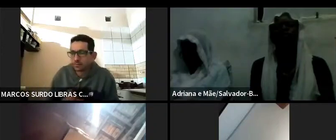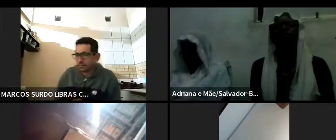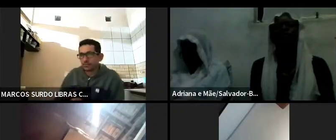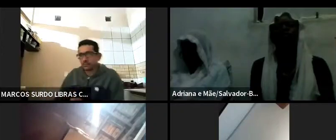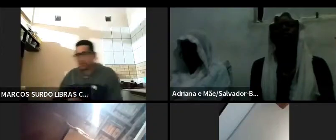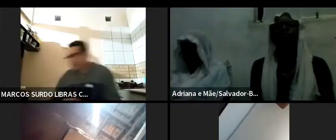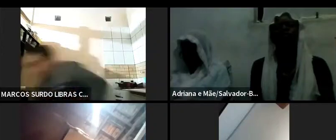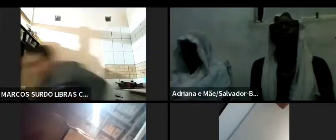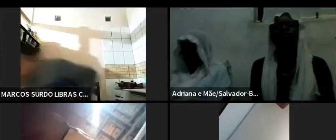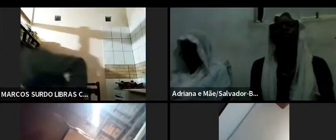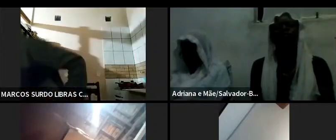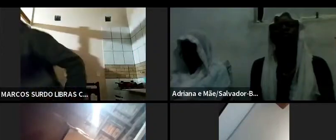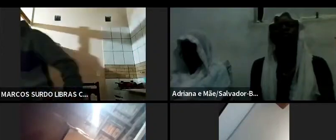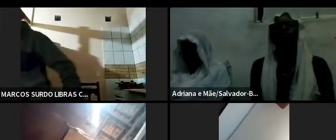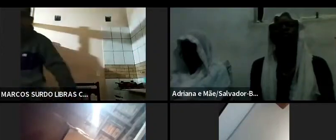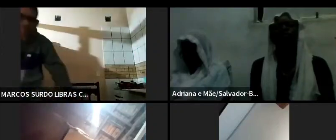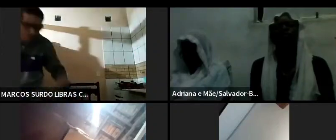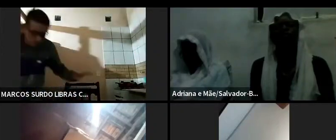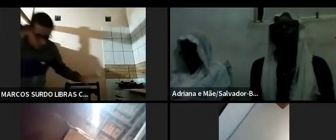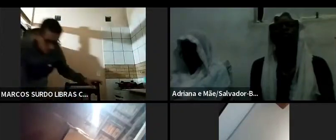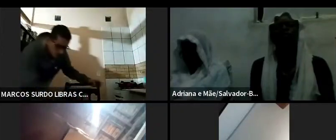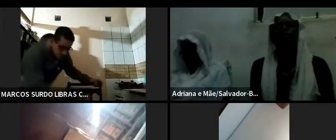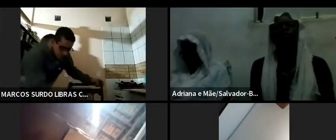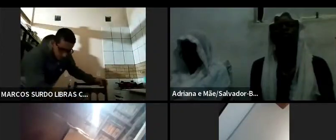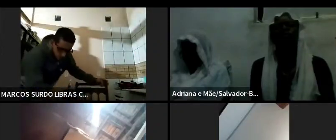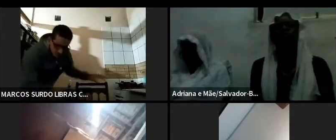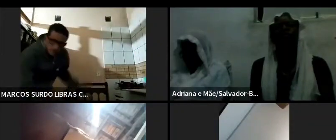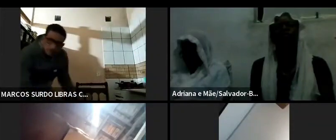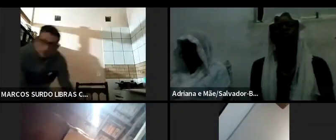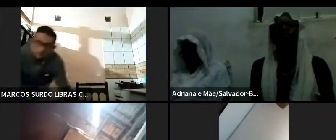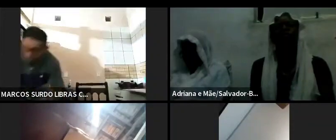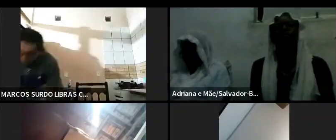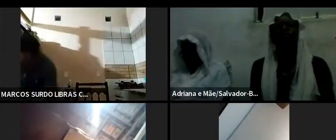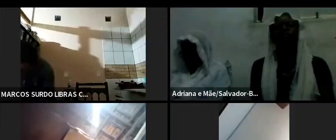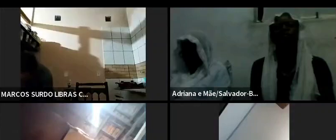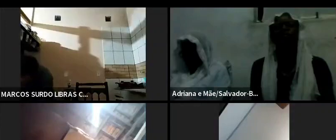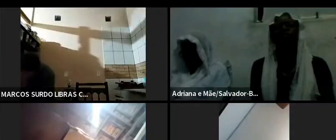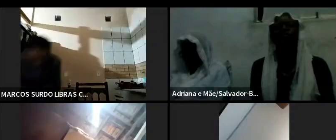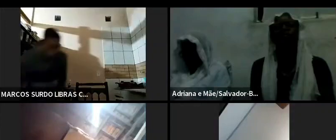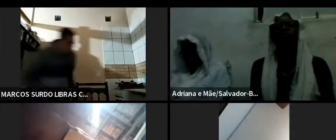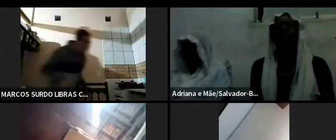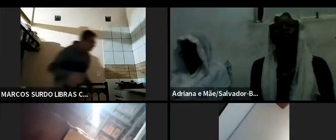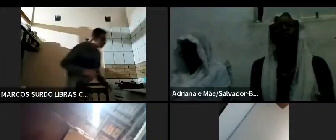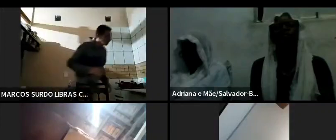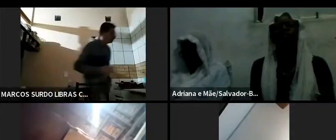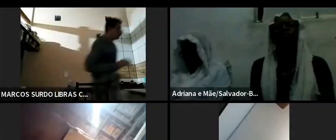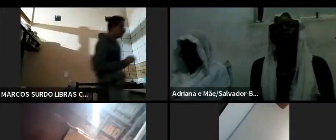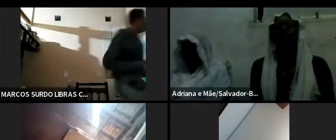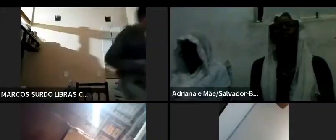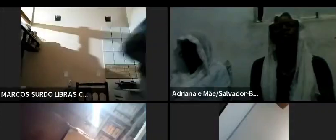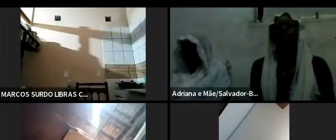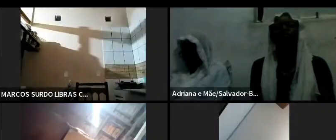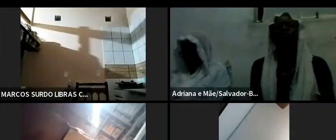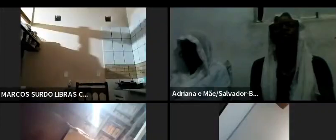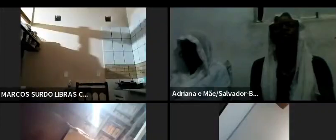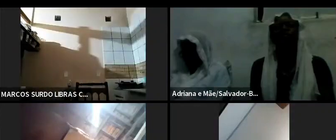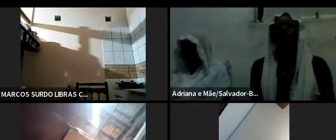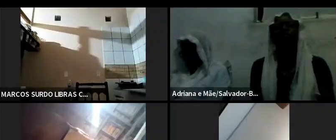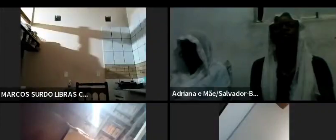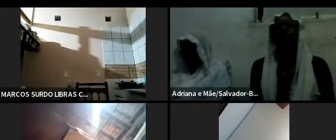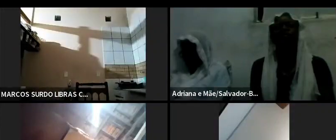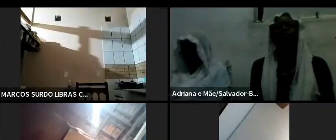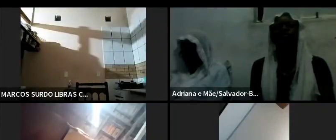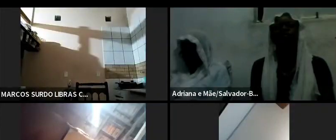Glória, tá bom assim? Glória a Deus. Irmão Sérgio, deixa Deus entrar com poder e glória.